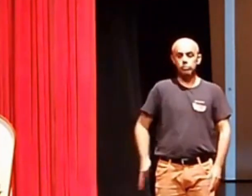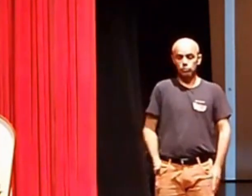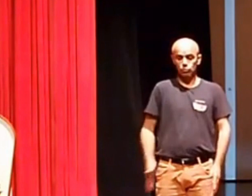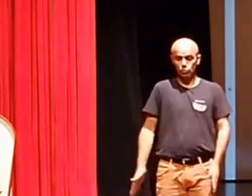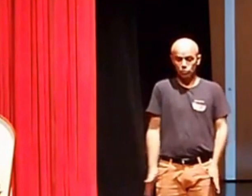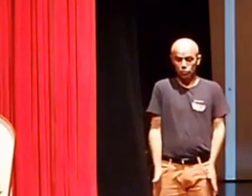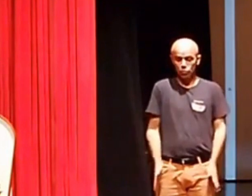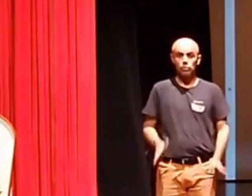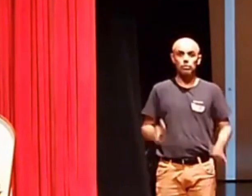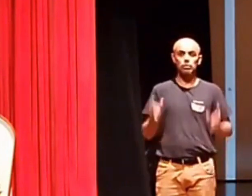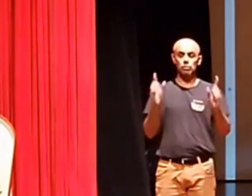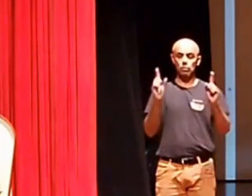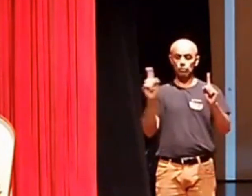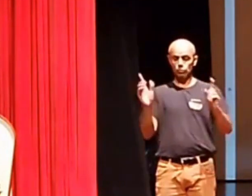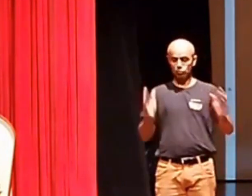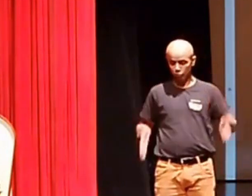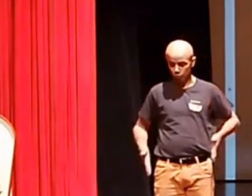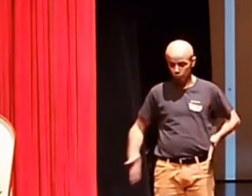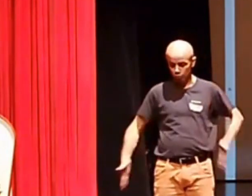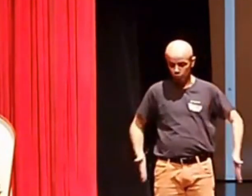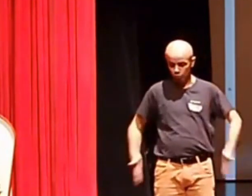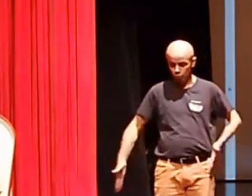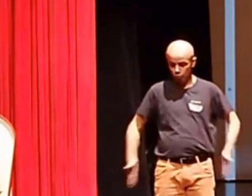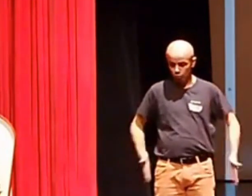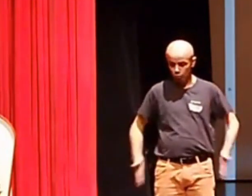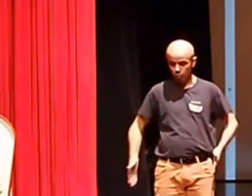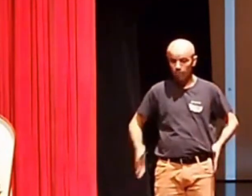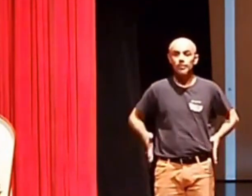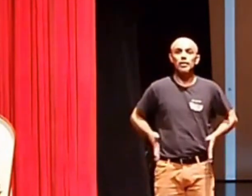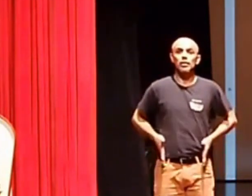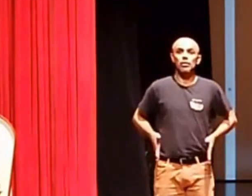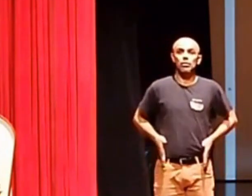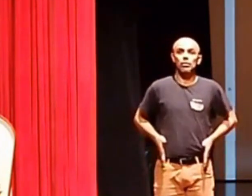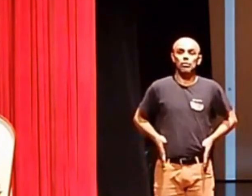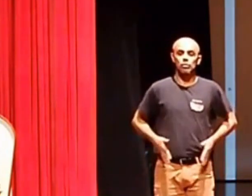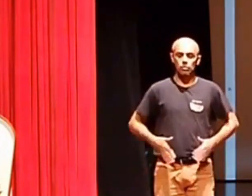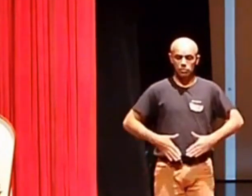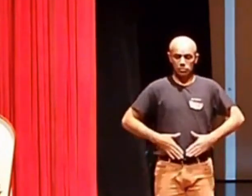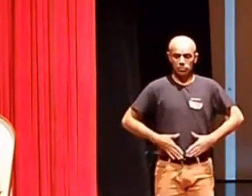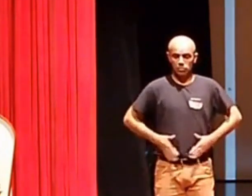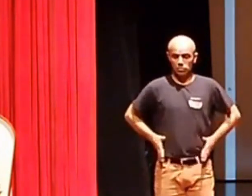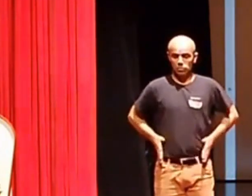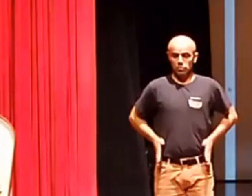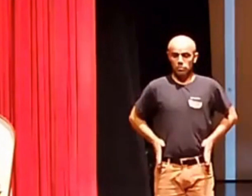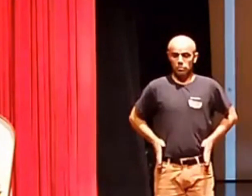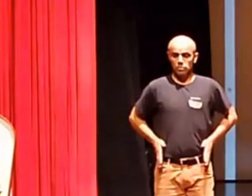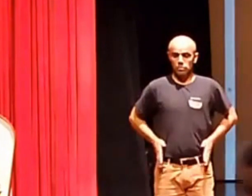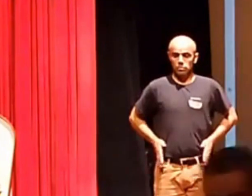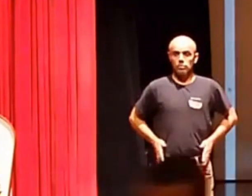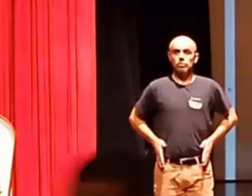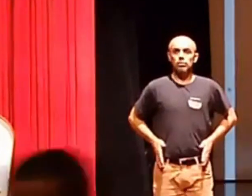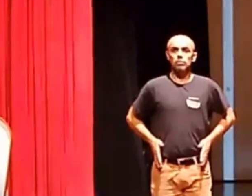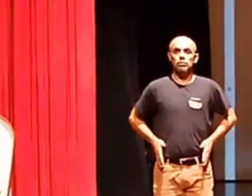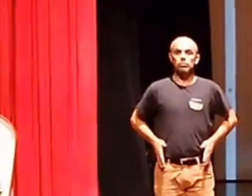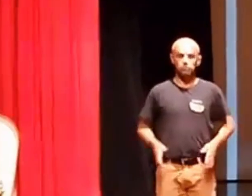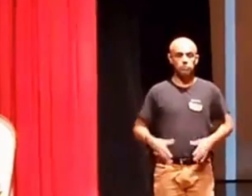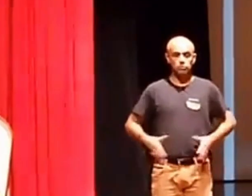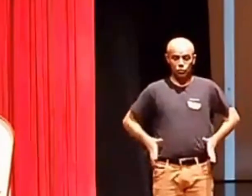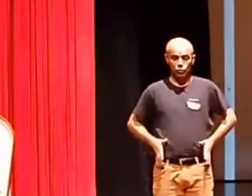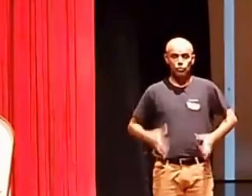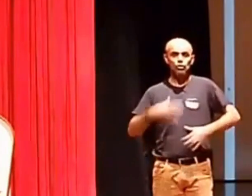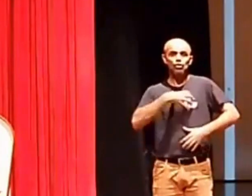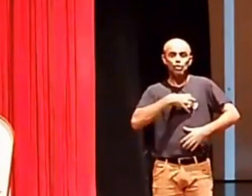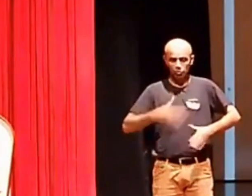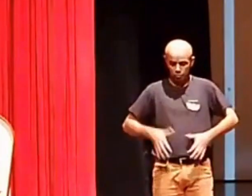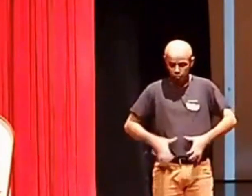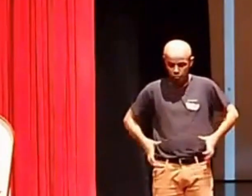mais próximo. Geralmente uma cintura mais cavadinha, a outra mais retinha. Essas são